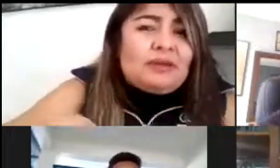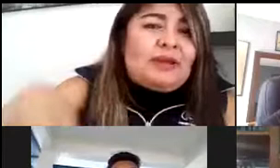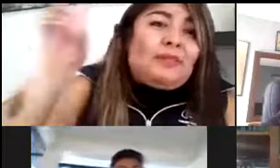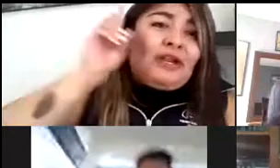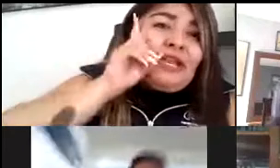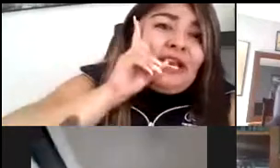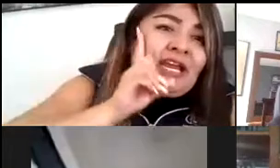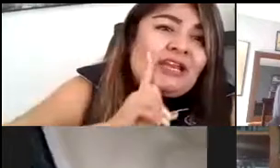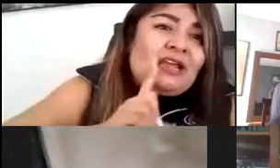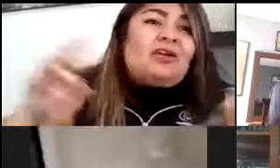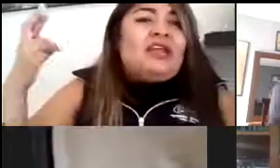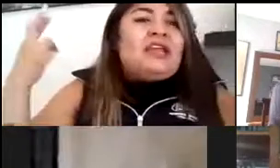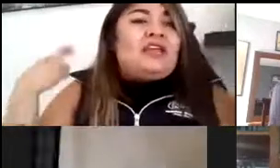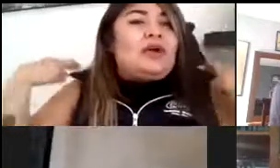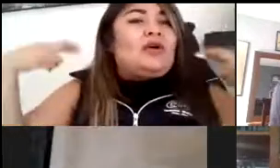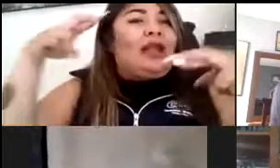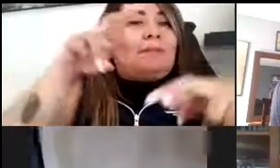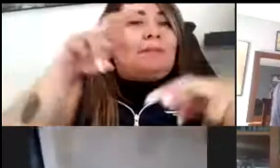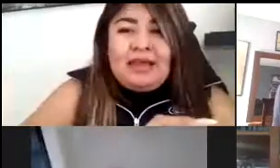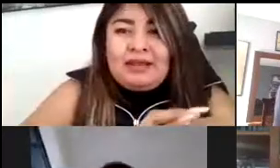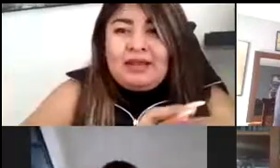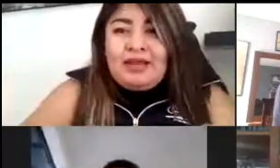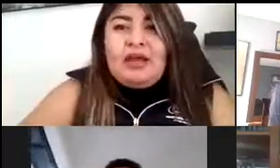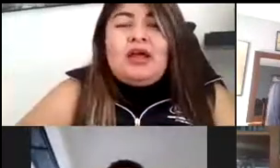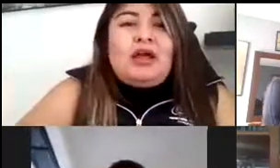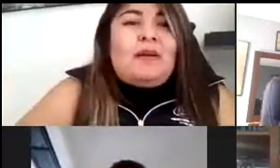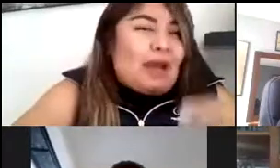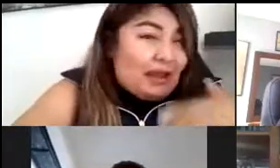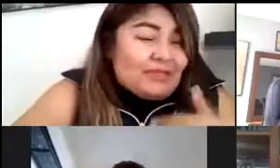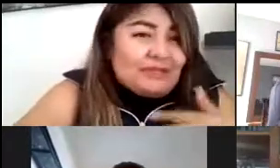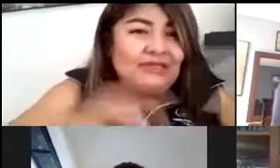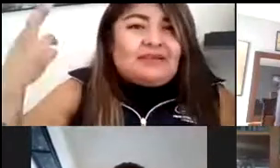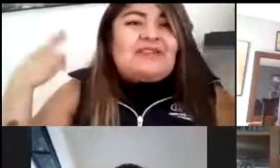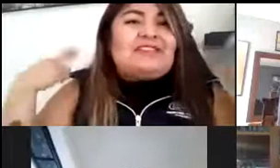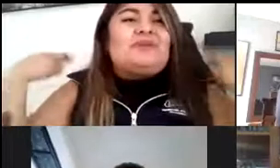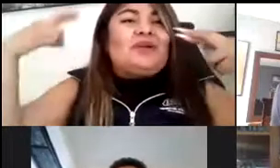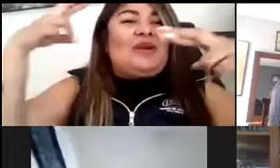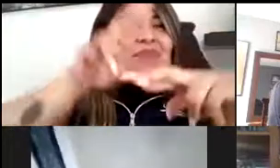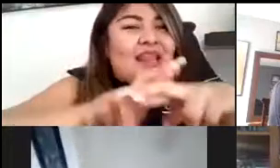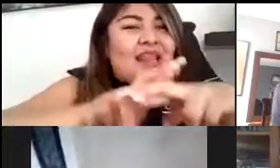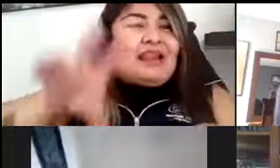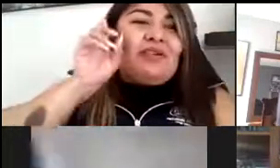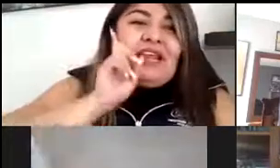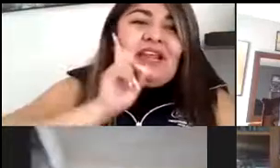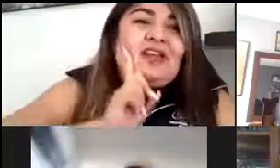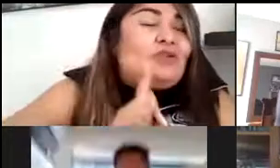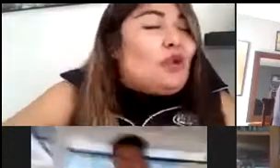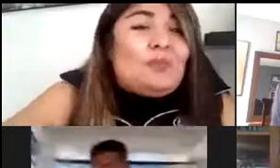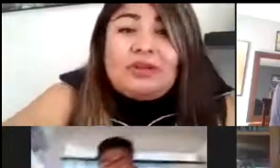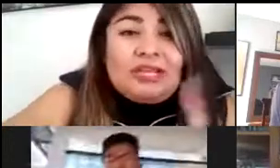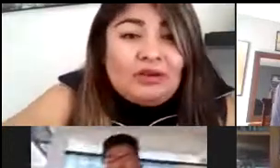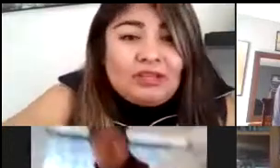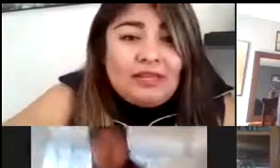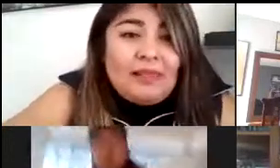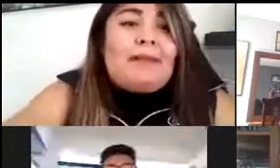que primero ponen el género y luego la palabra. Ahora a mí se me hace más fácil primero la palabra y luego el género. No